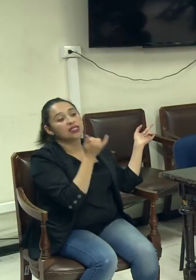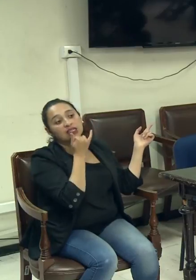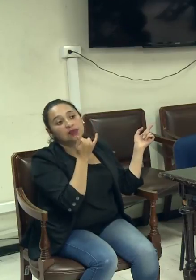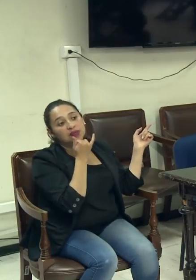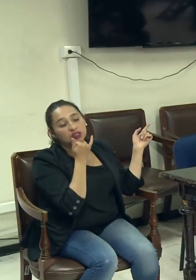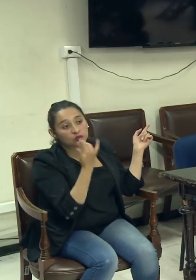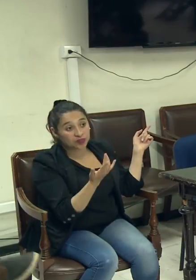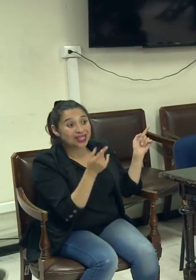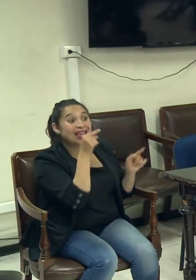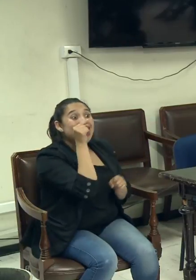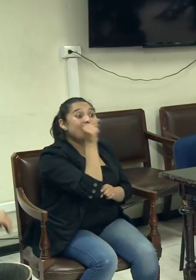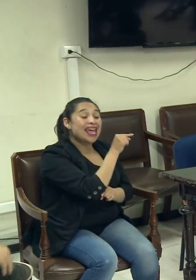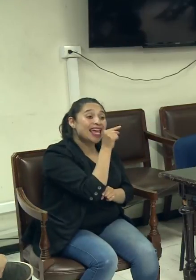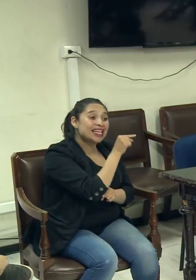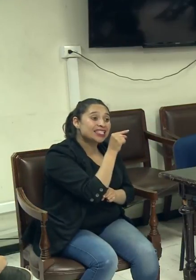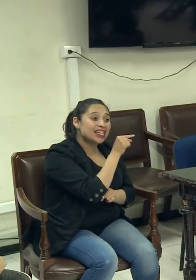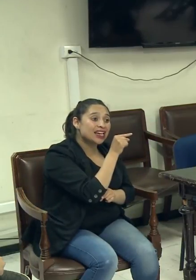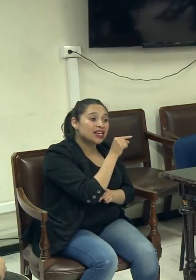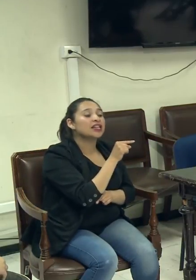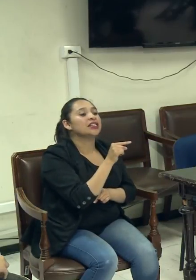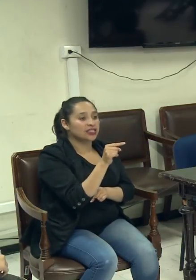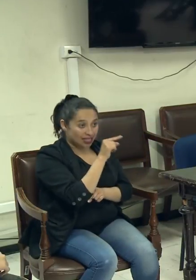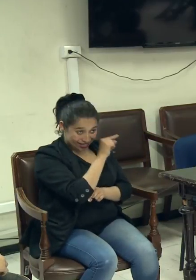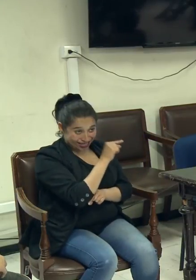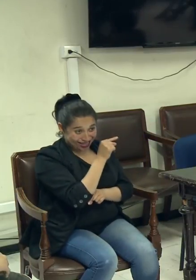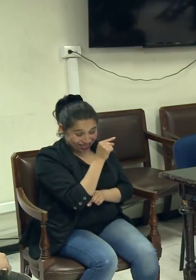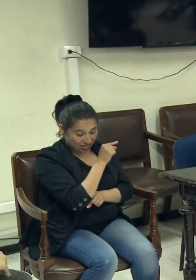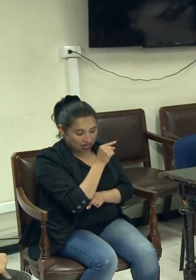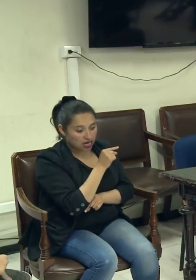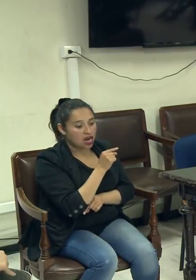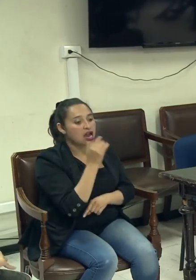afectuoso. Seguramente tú te equivocaste.